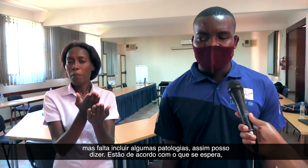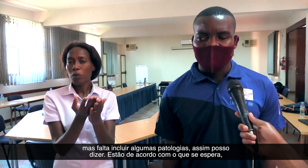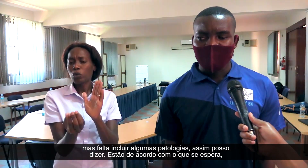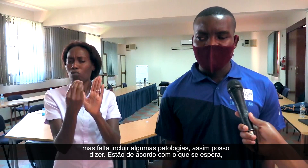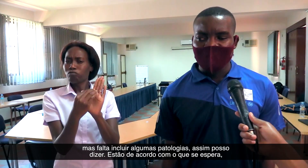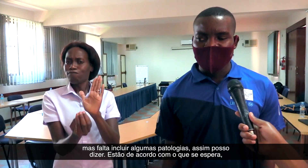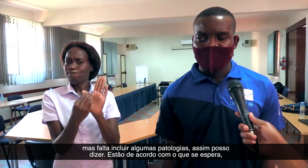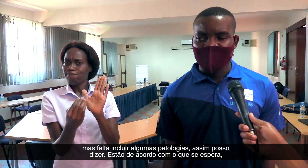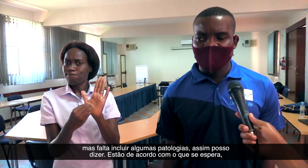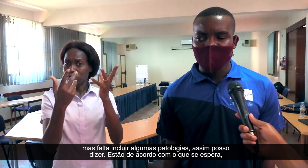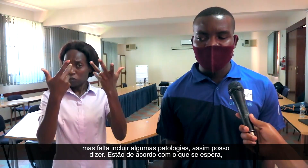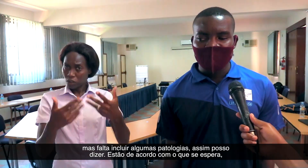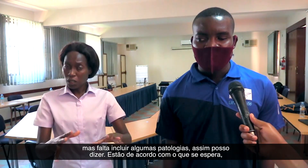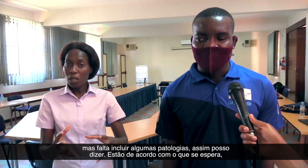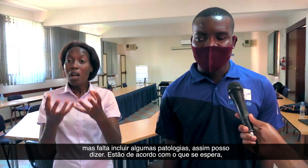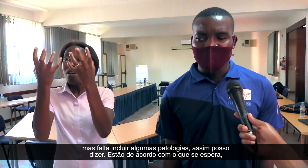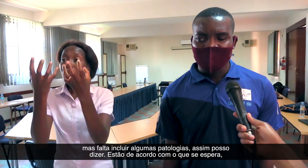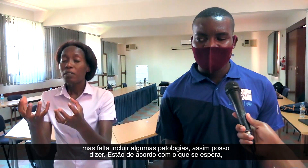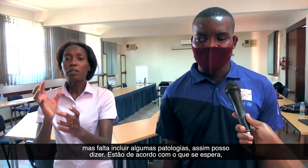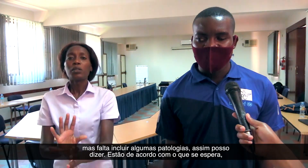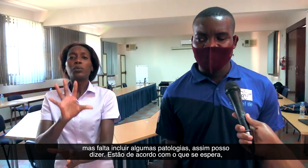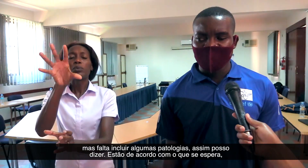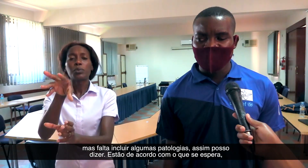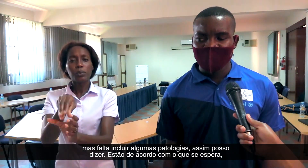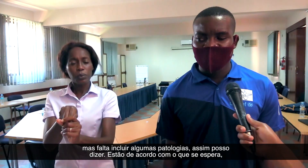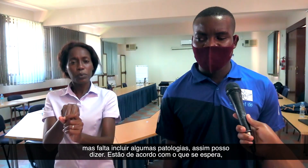Mas falta incluir algumas